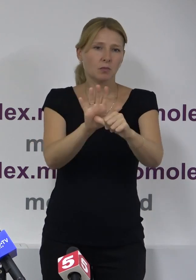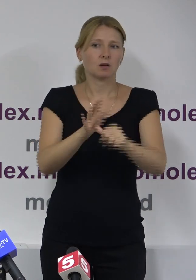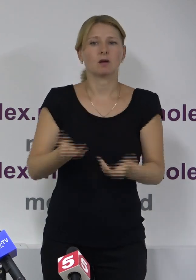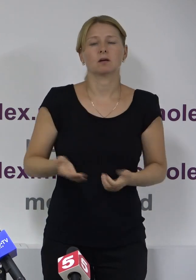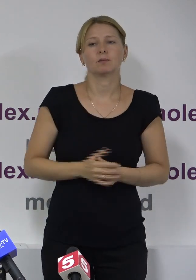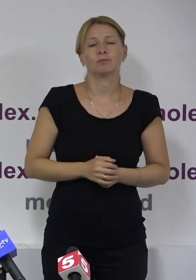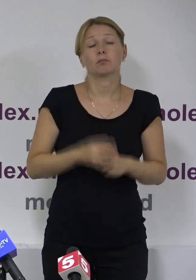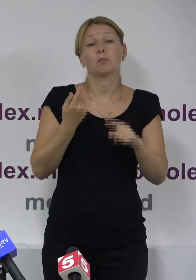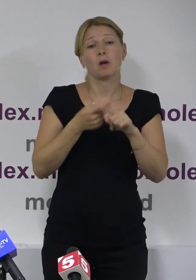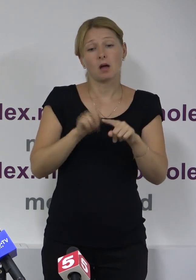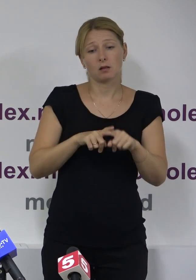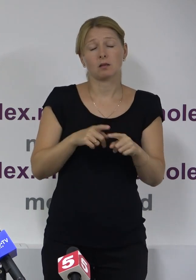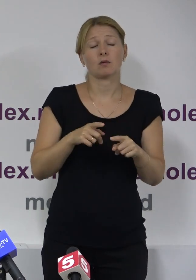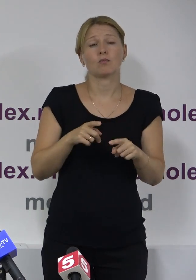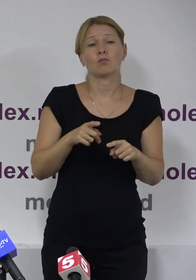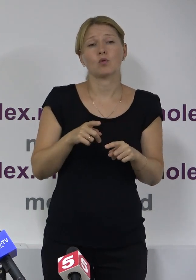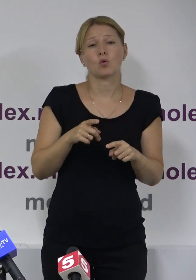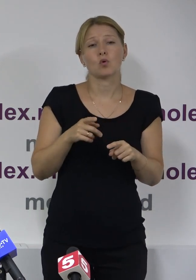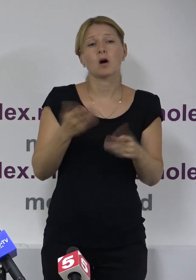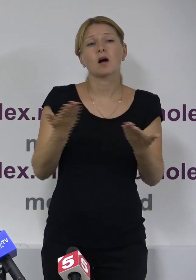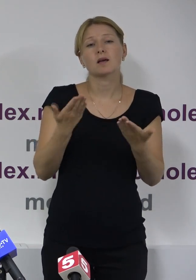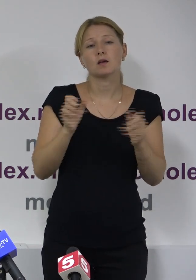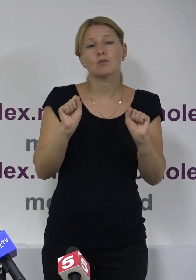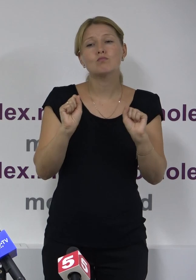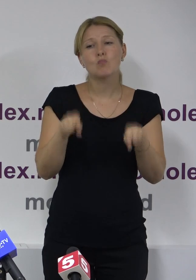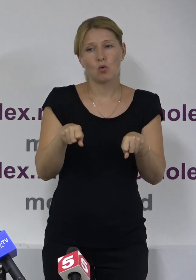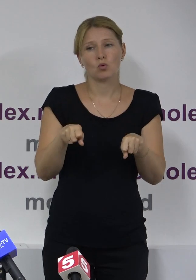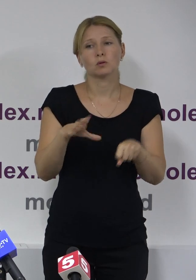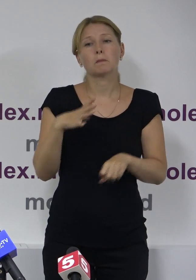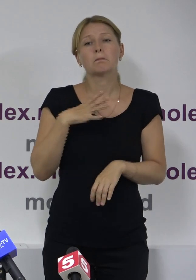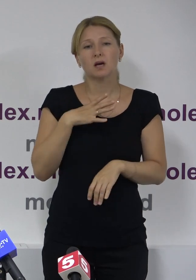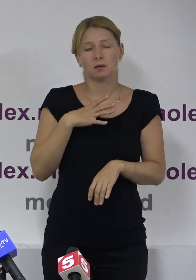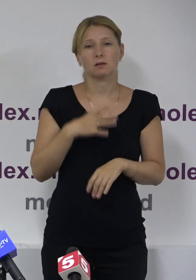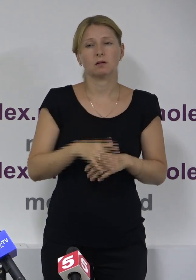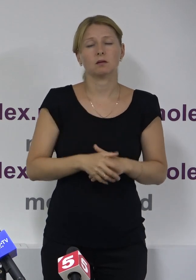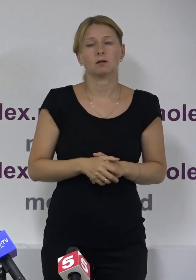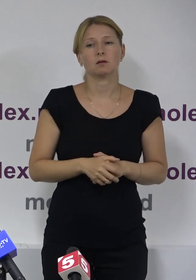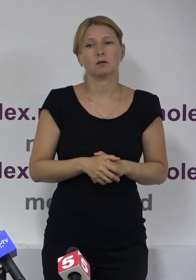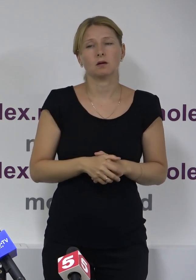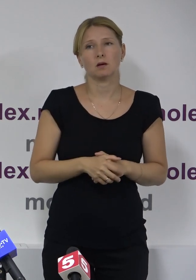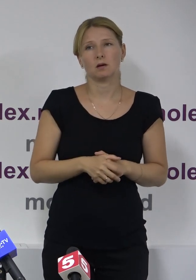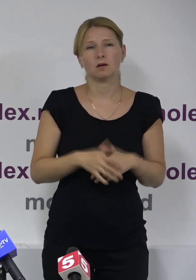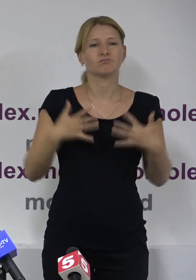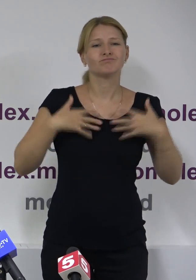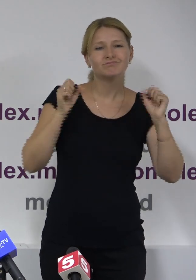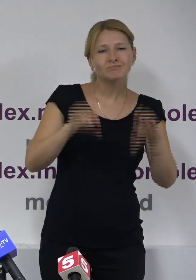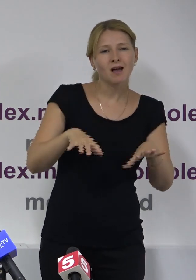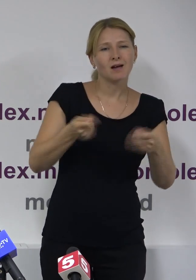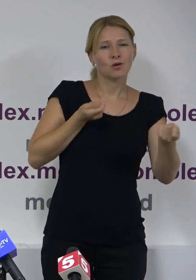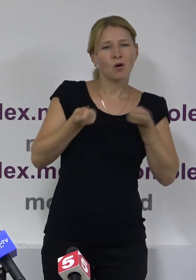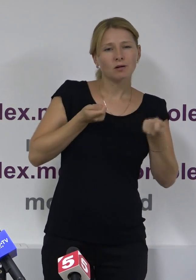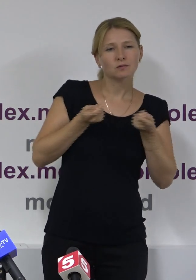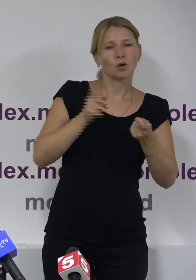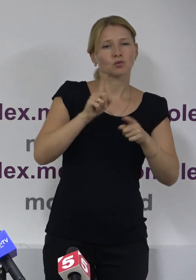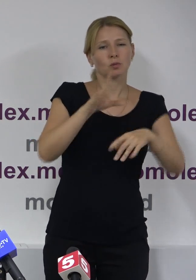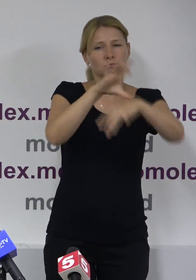Am reflectat de asemenea despre acele eforturi ale legiuitorilor, dar și alte autorități în a stabili